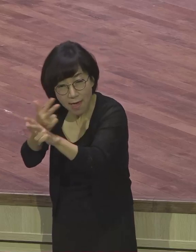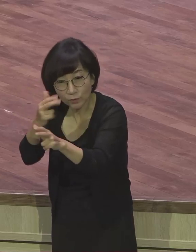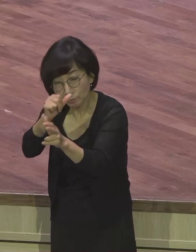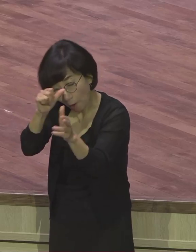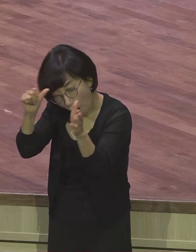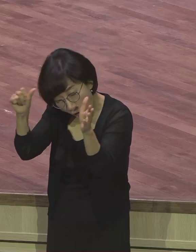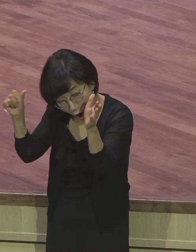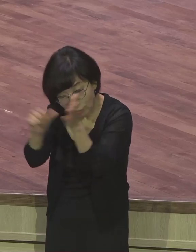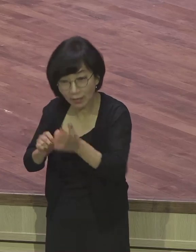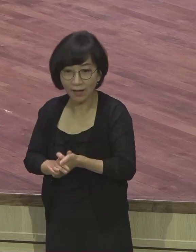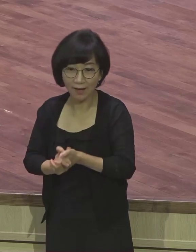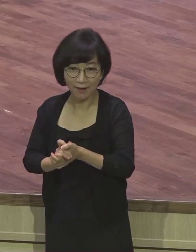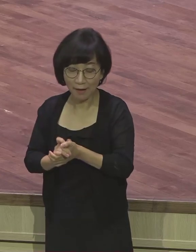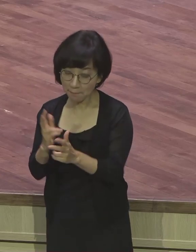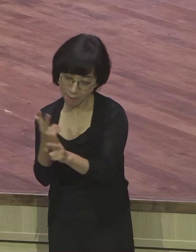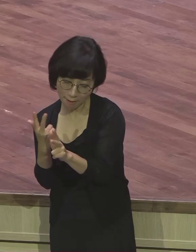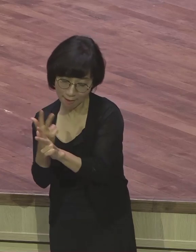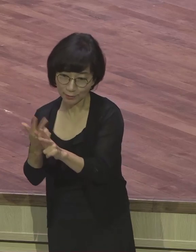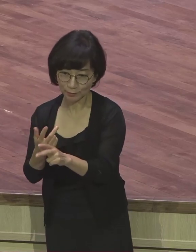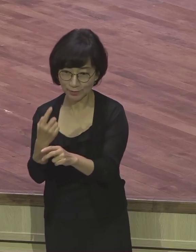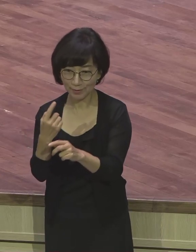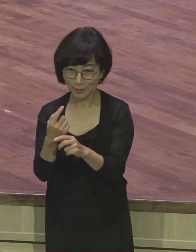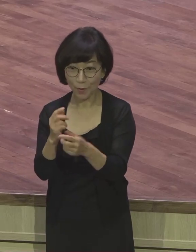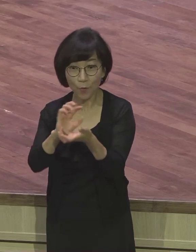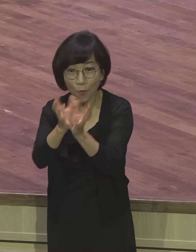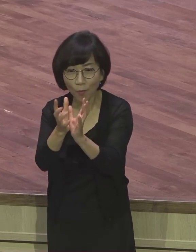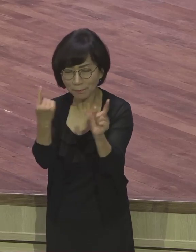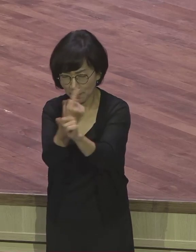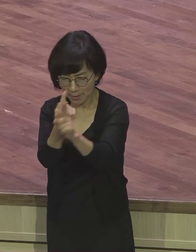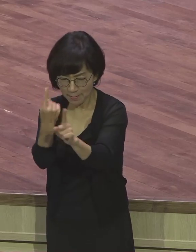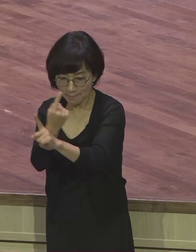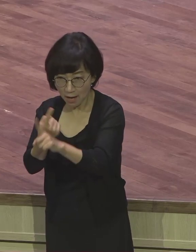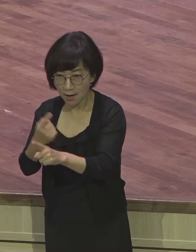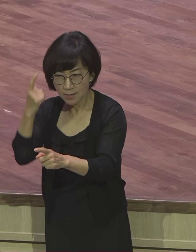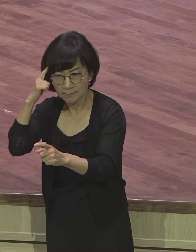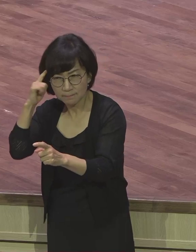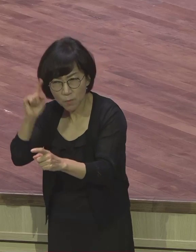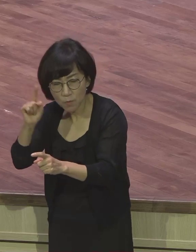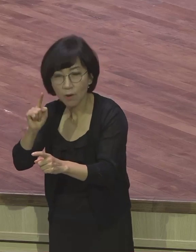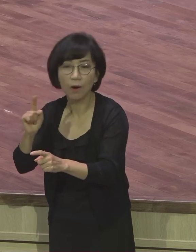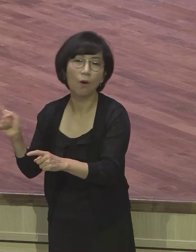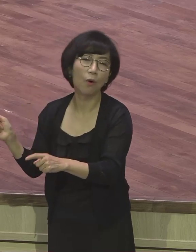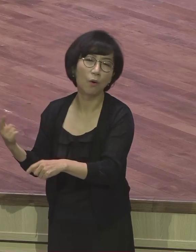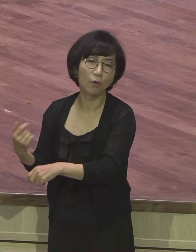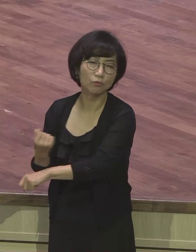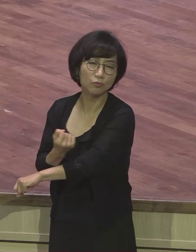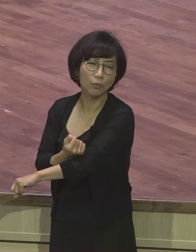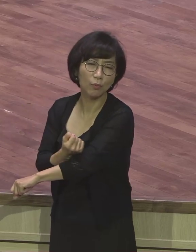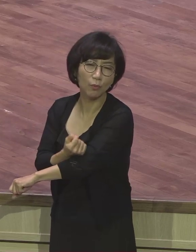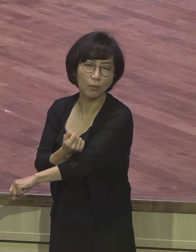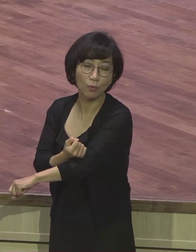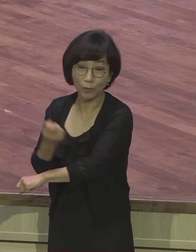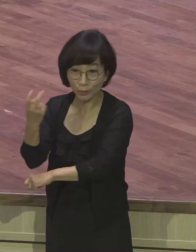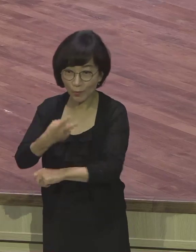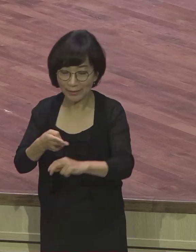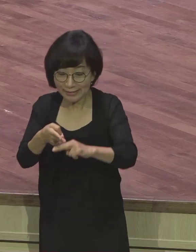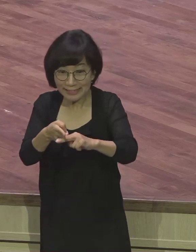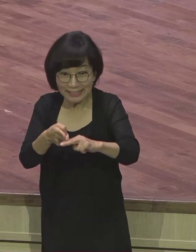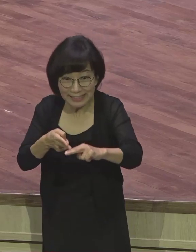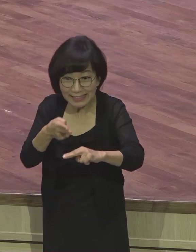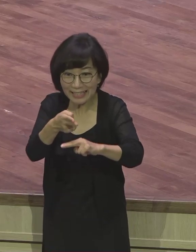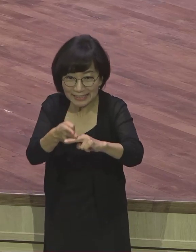되는데 계속 바꾸죠. 고민하지요. 자, 꽃꽂이 은사. 이 주방에 식당